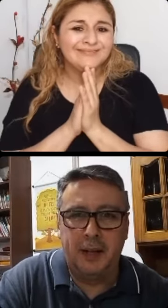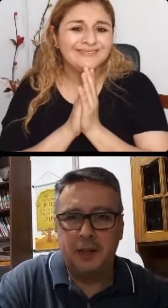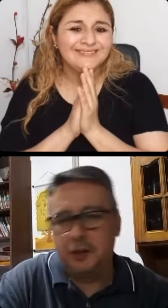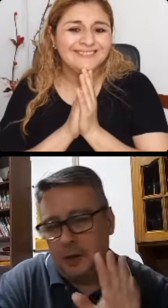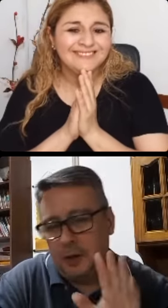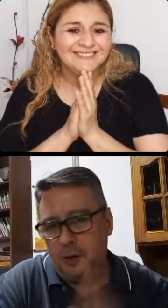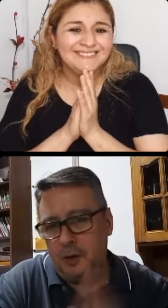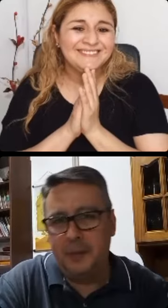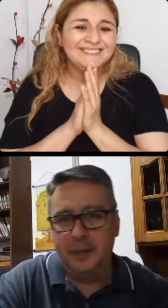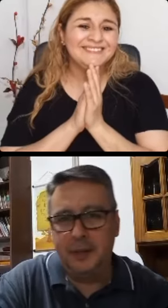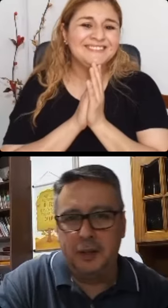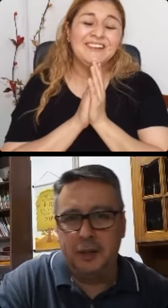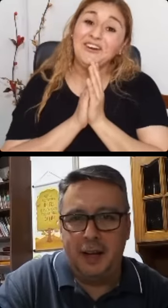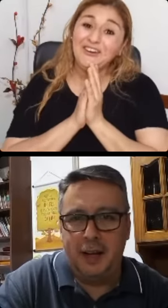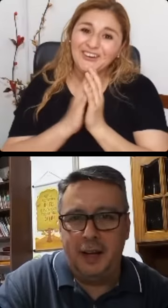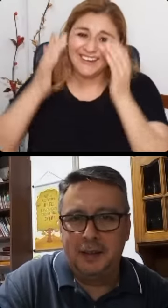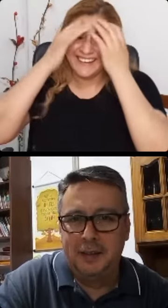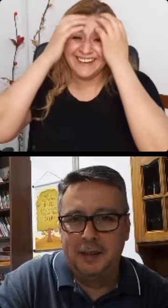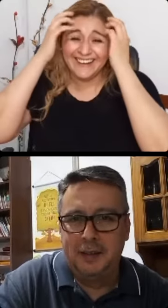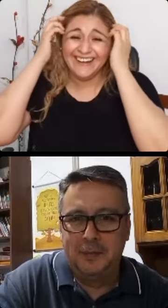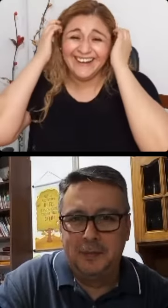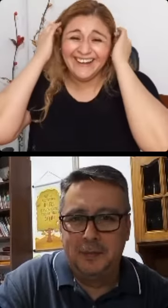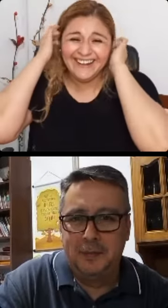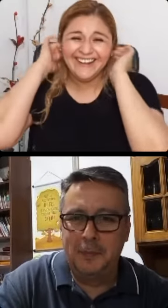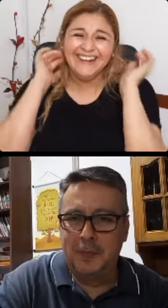yo tengo un par de teorías ¿no?